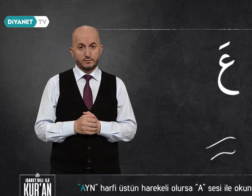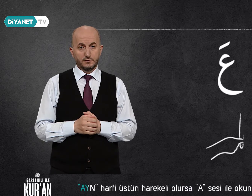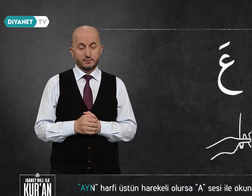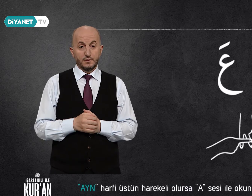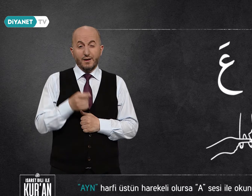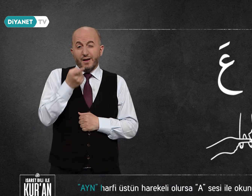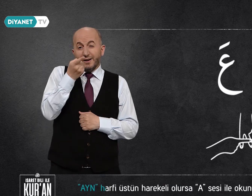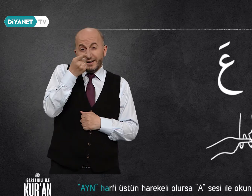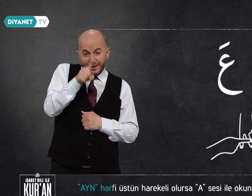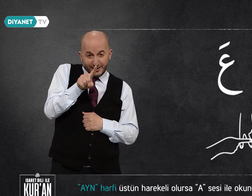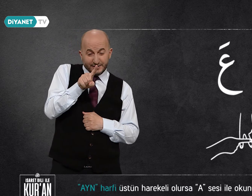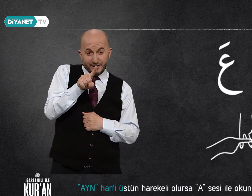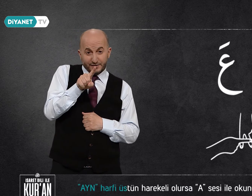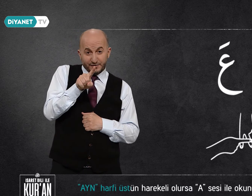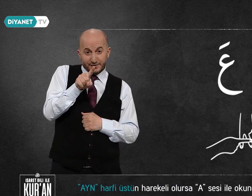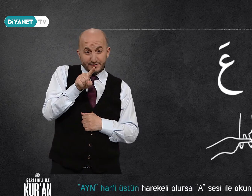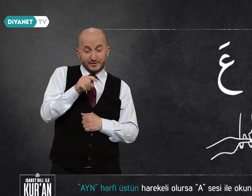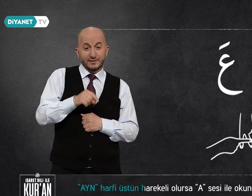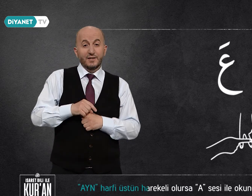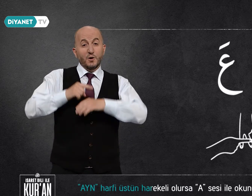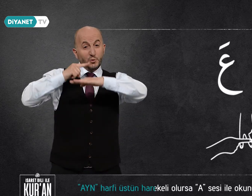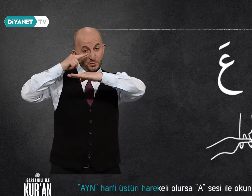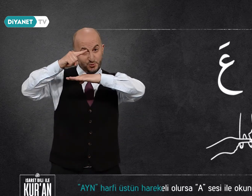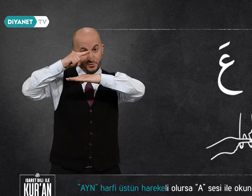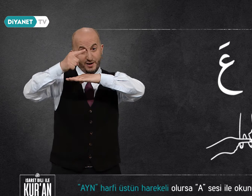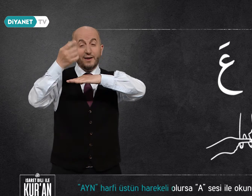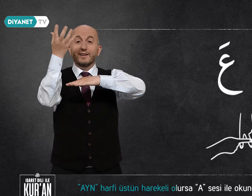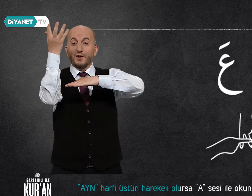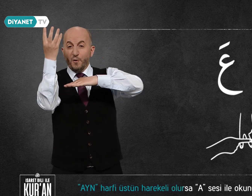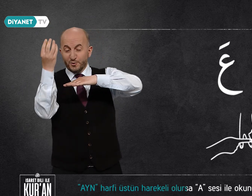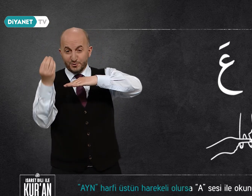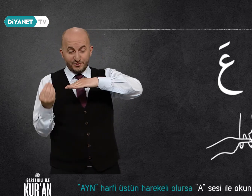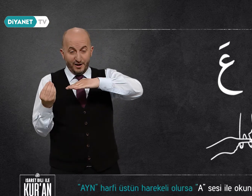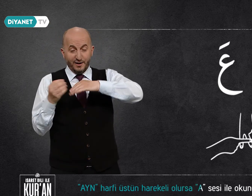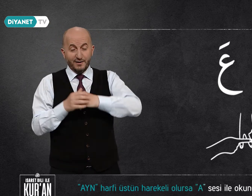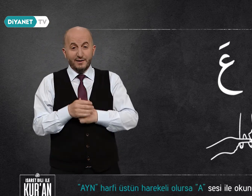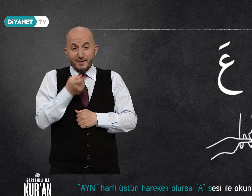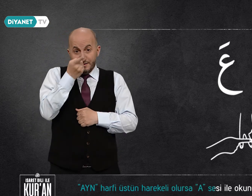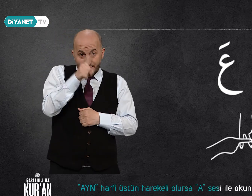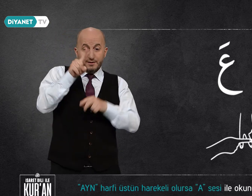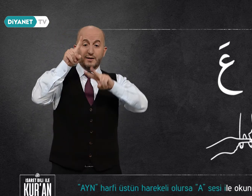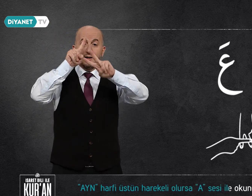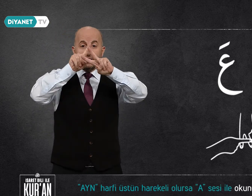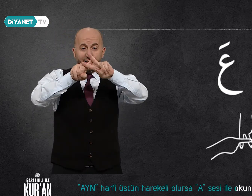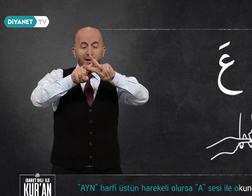Ayn harfi i Üstün hareketli olursa sesiyle